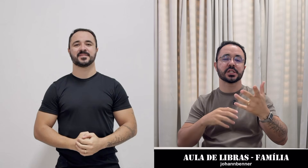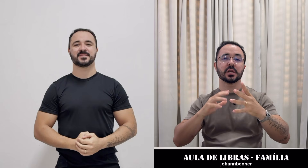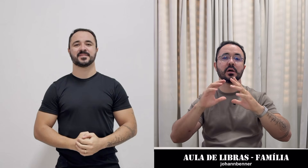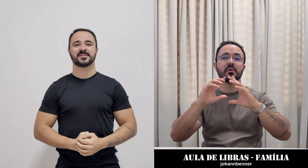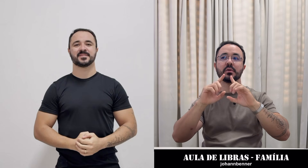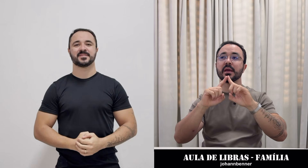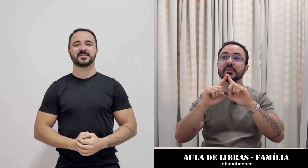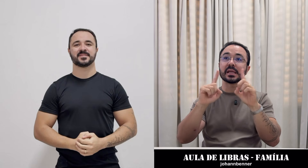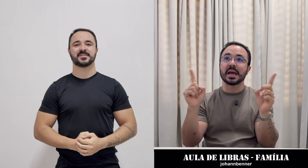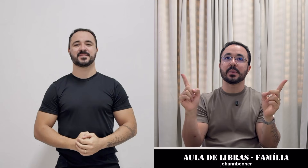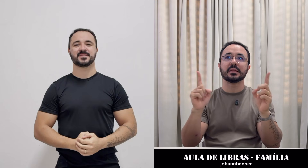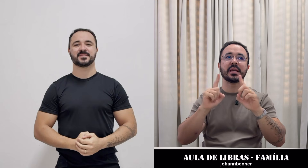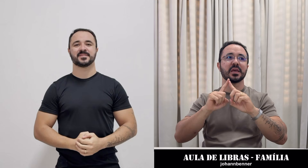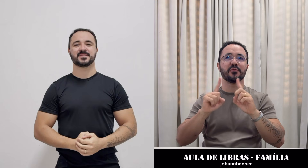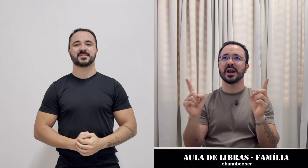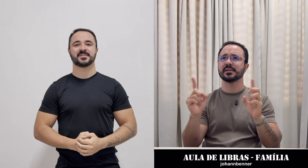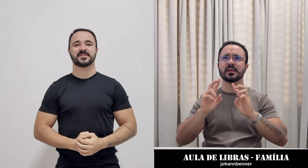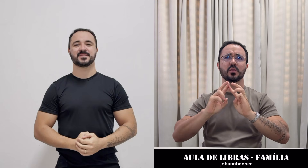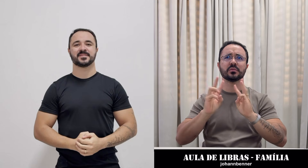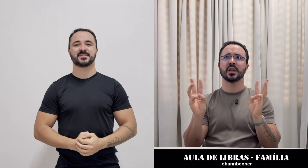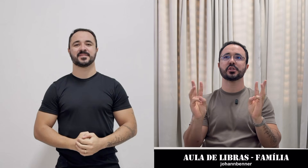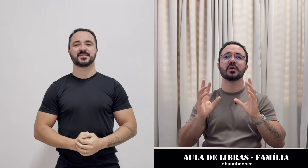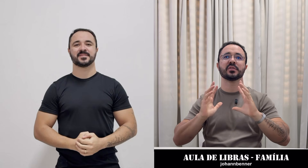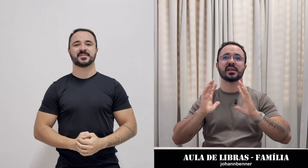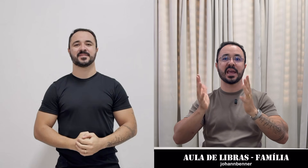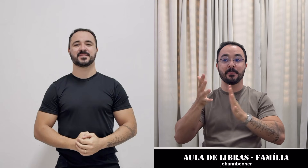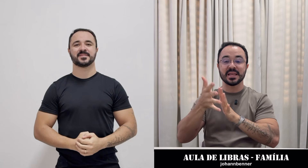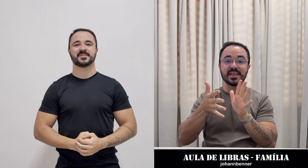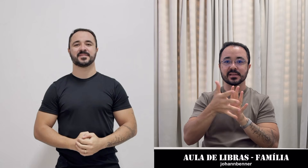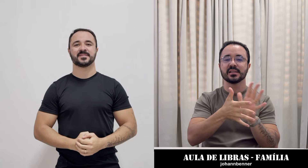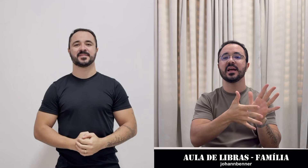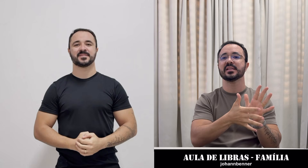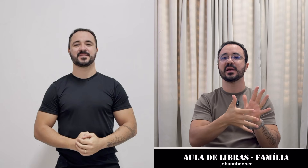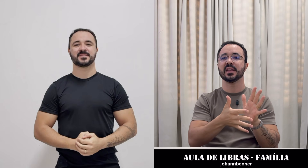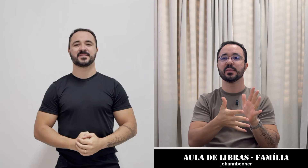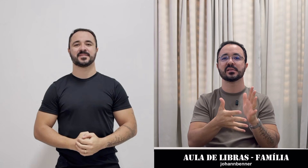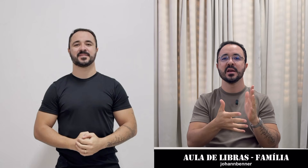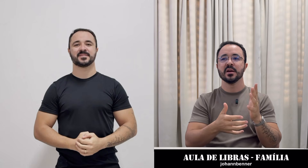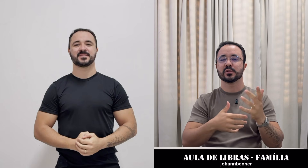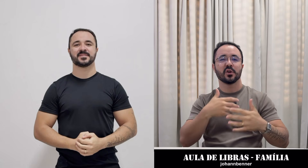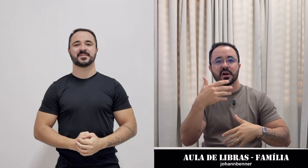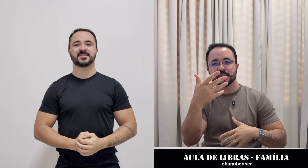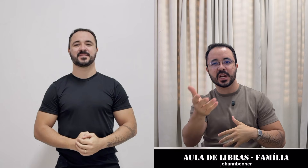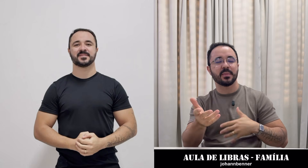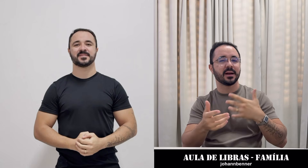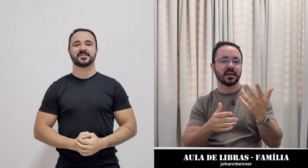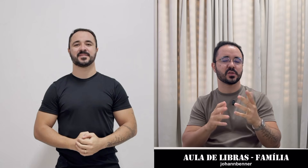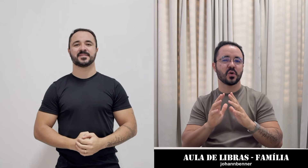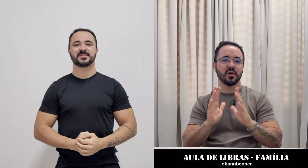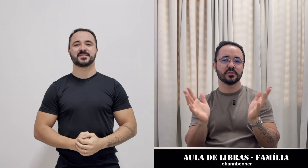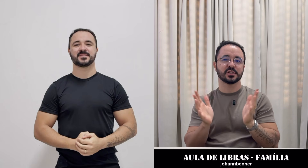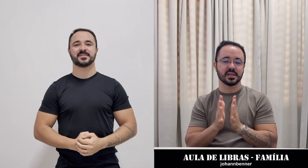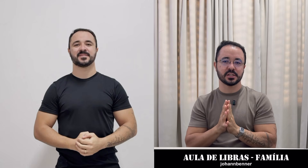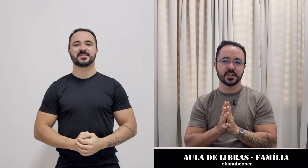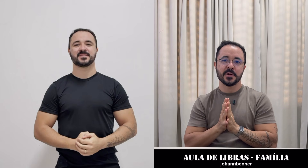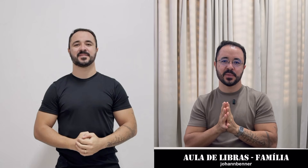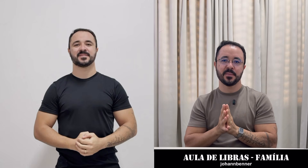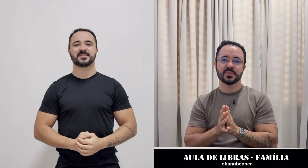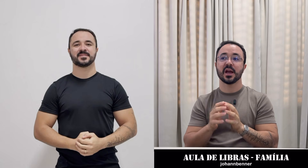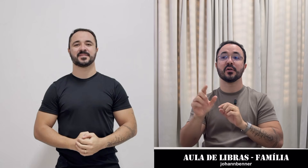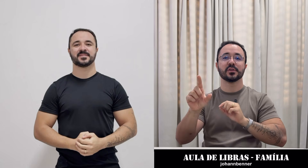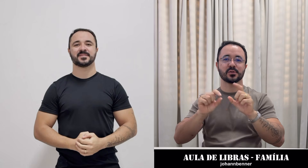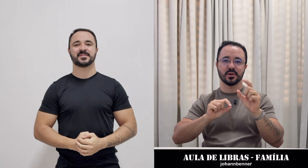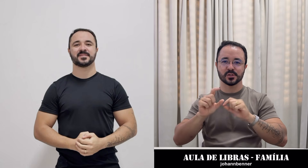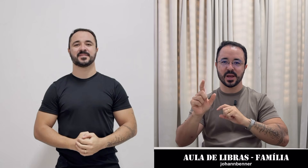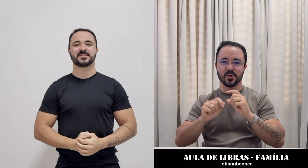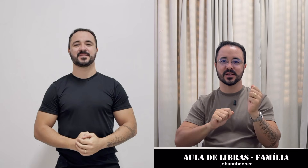uma sugestão, o que você quer aprender, que frase, que contexto que você quer aprender a sinalizar em Libras no seu local de trabalho, na escola, onde seja, tá?